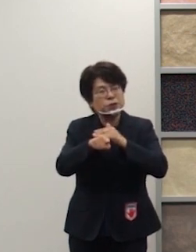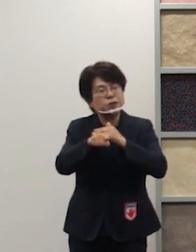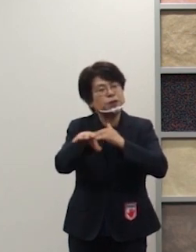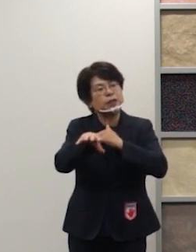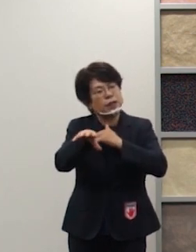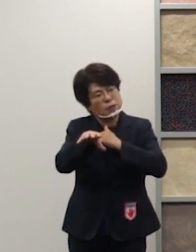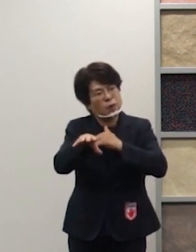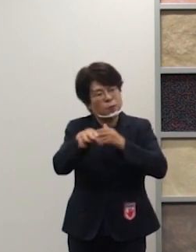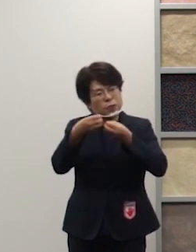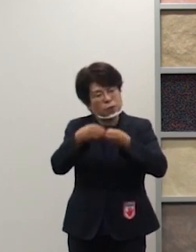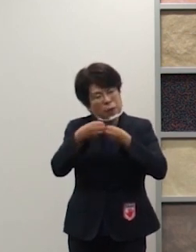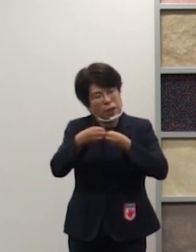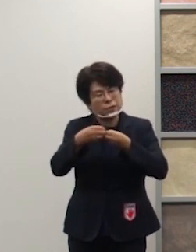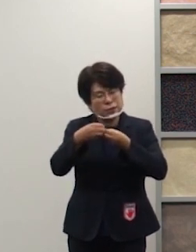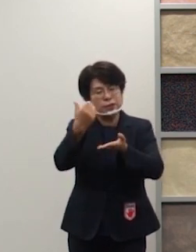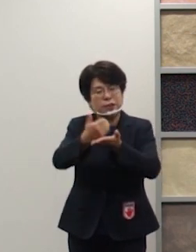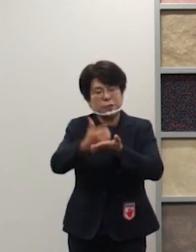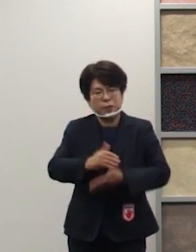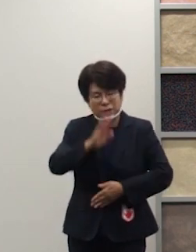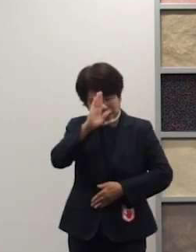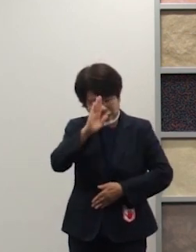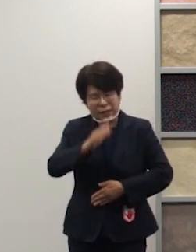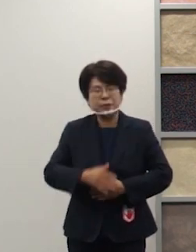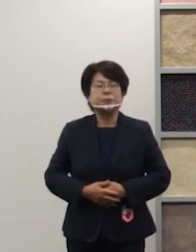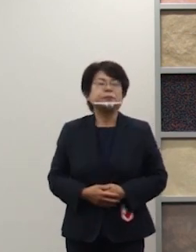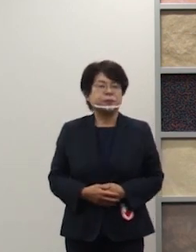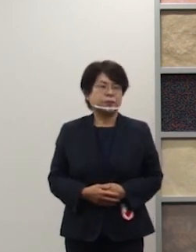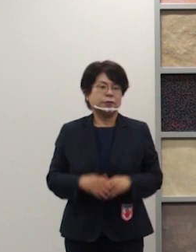説明していただけます。